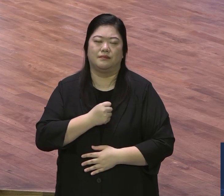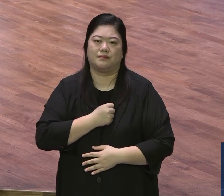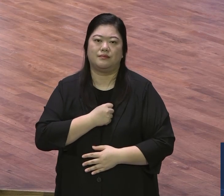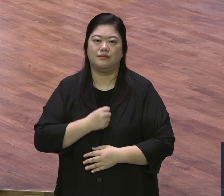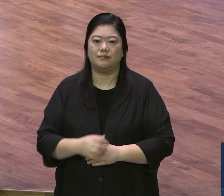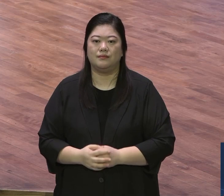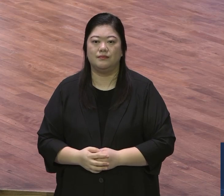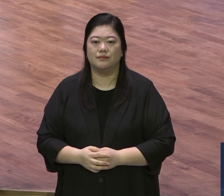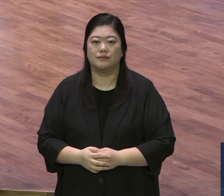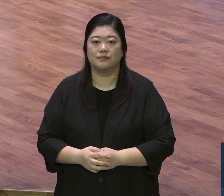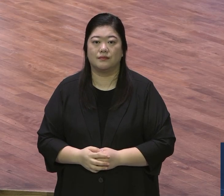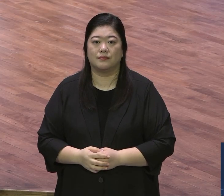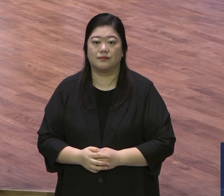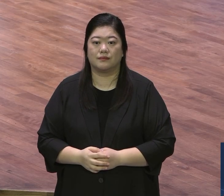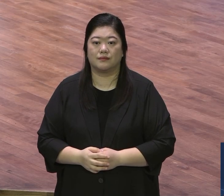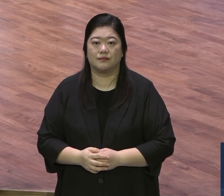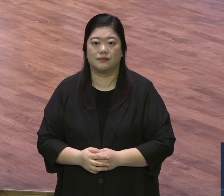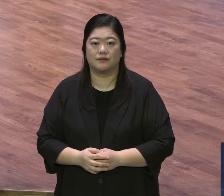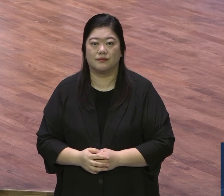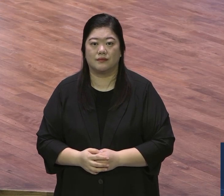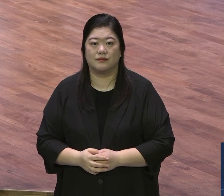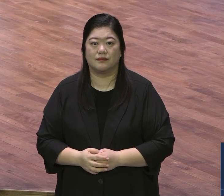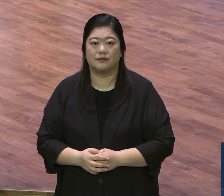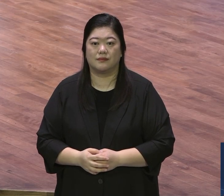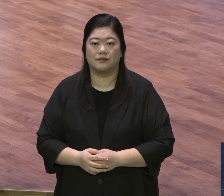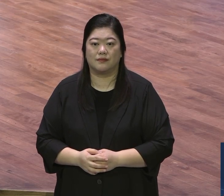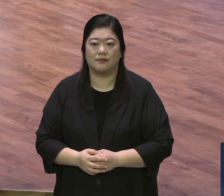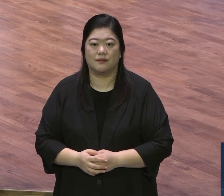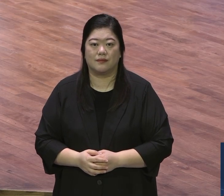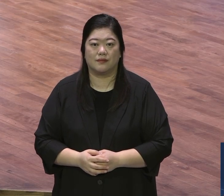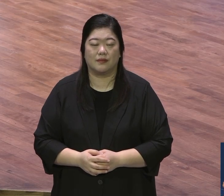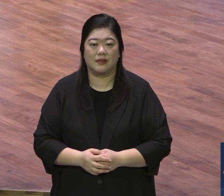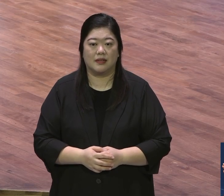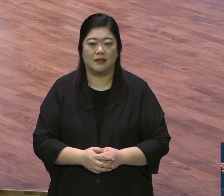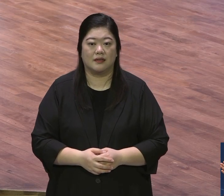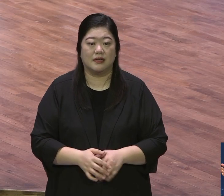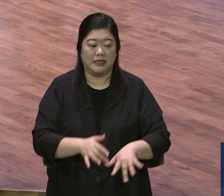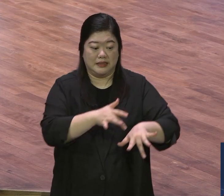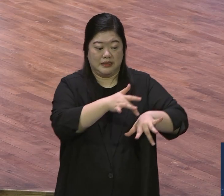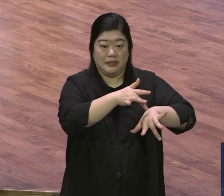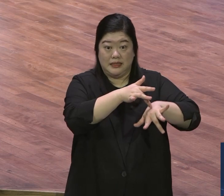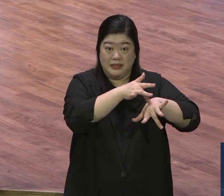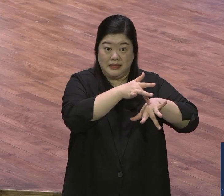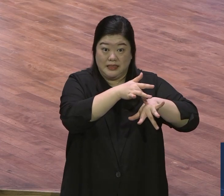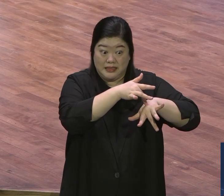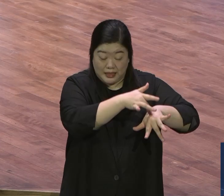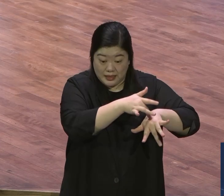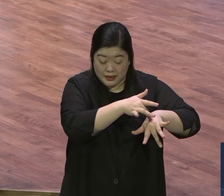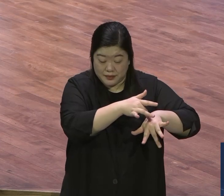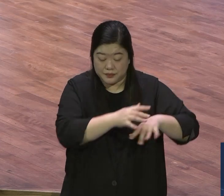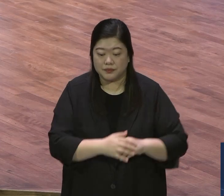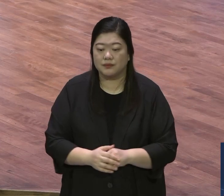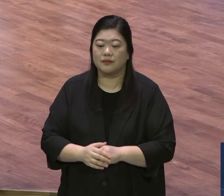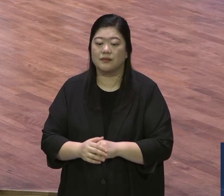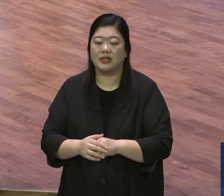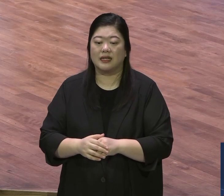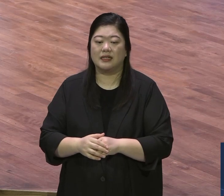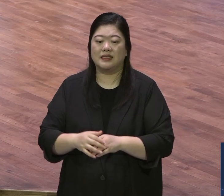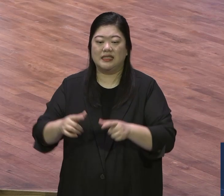사단의 전략은 일제시대 때 공격을 하기도 하고 북한에서 내려왔을 때 일사후태 때